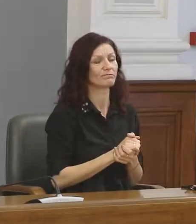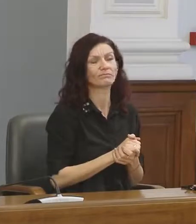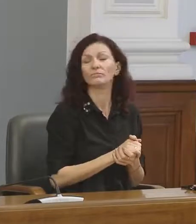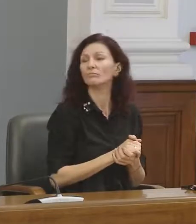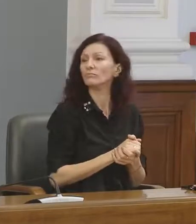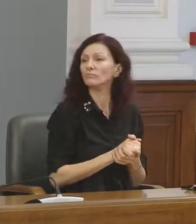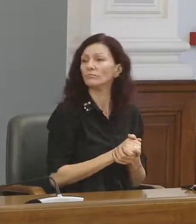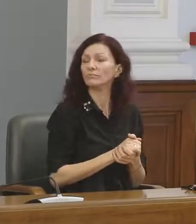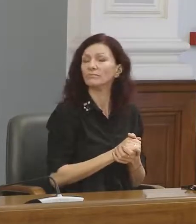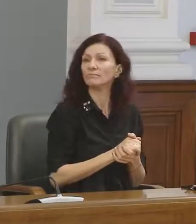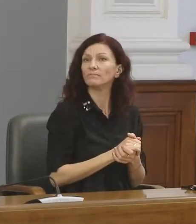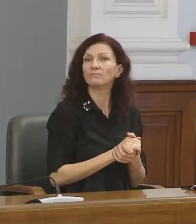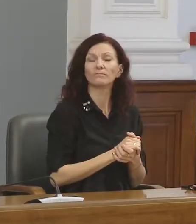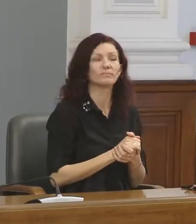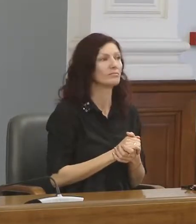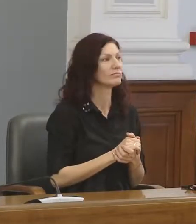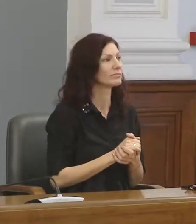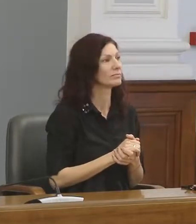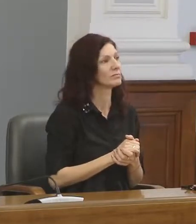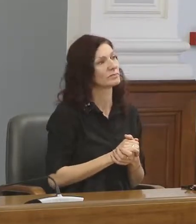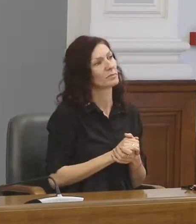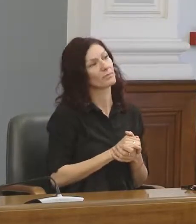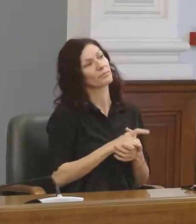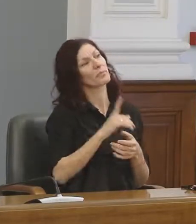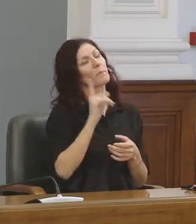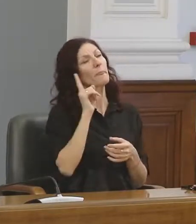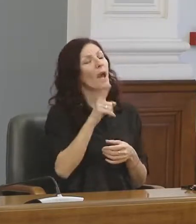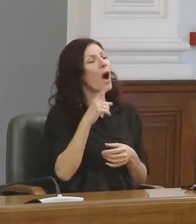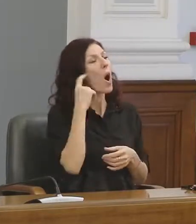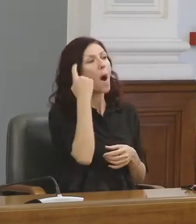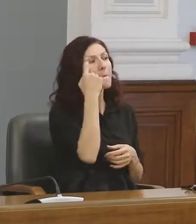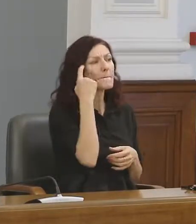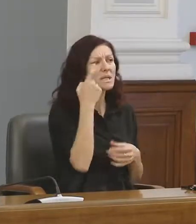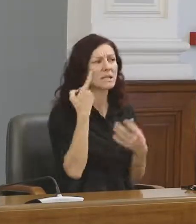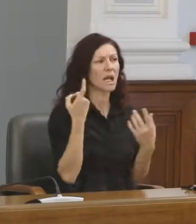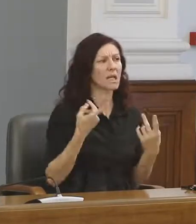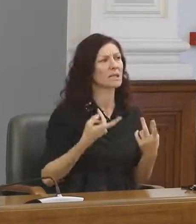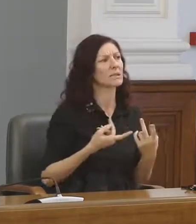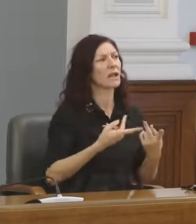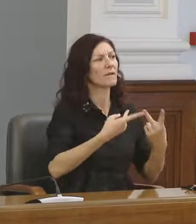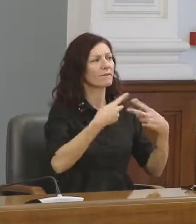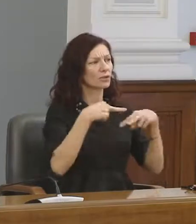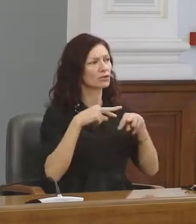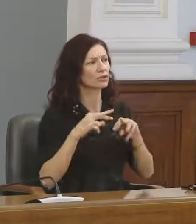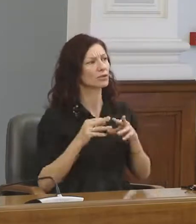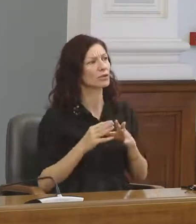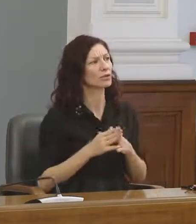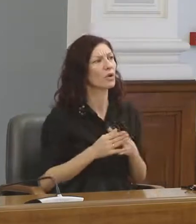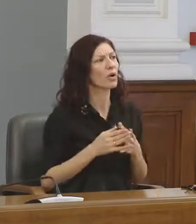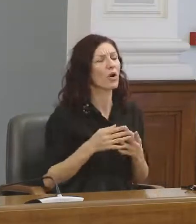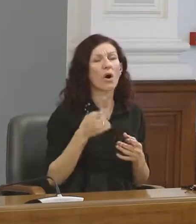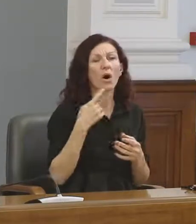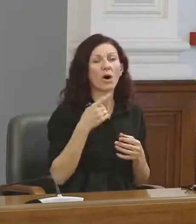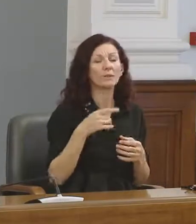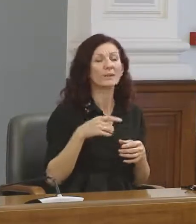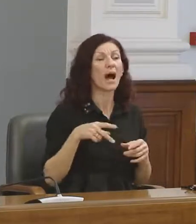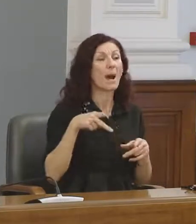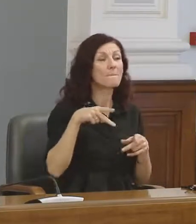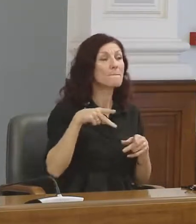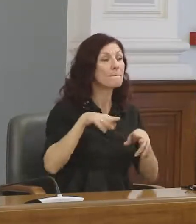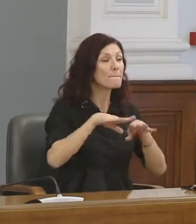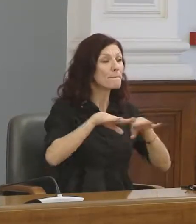така. Господин Пенков, обмисля ли се връщането, въпрос от БГНС, връщането на полевите